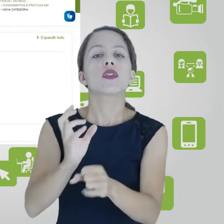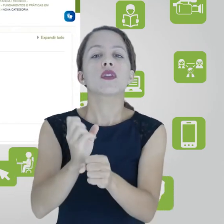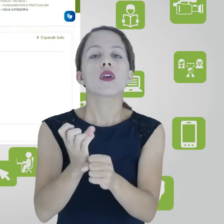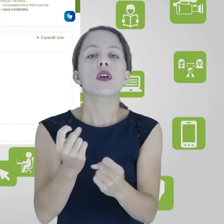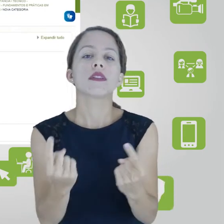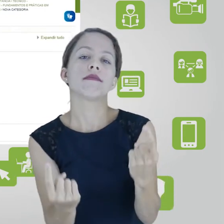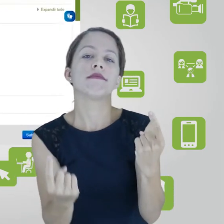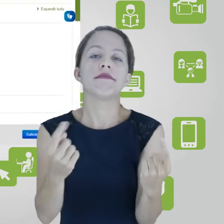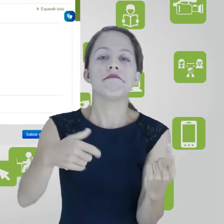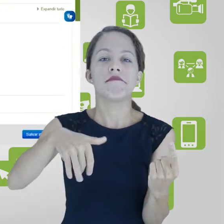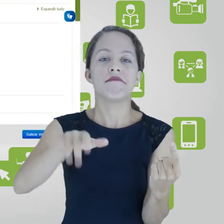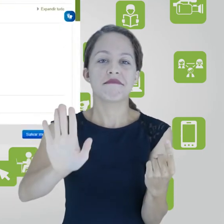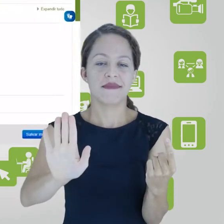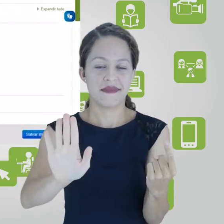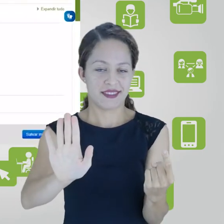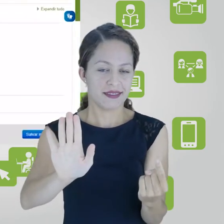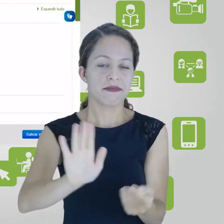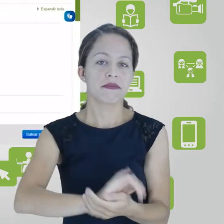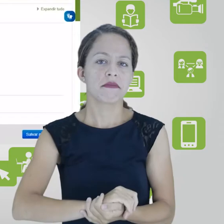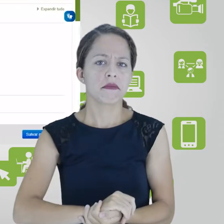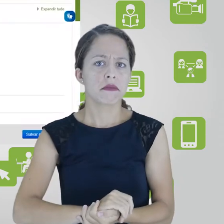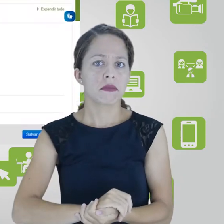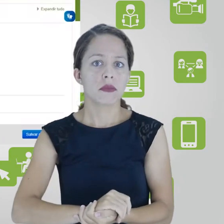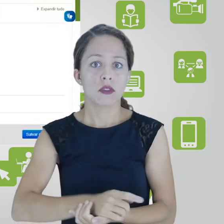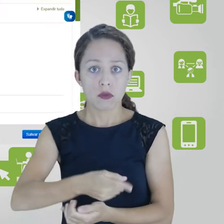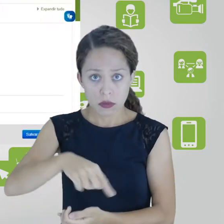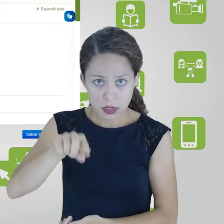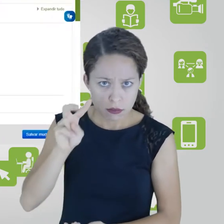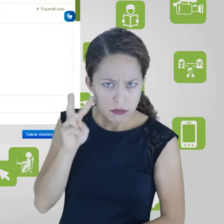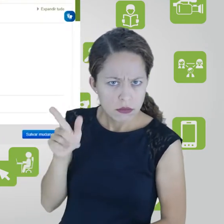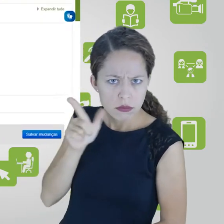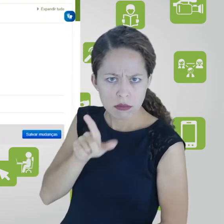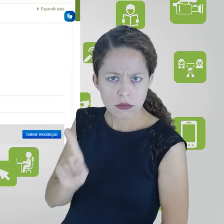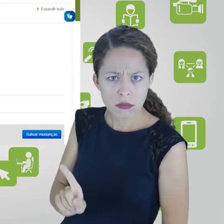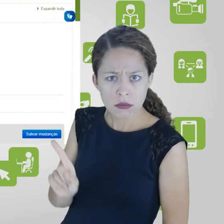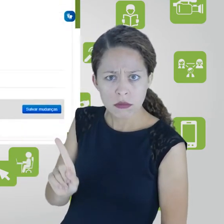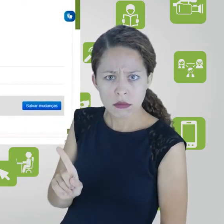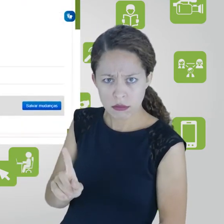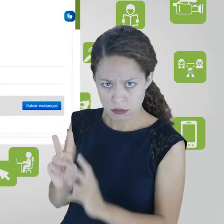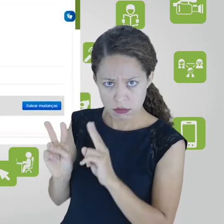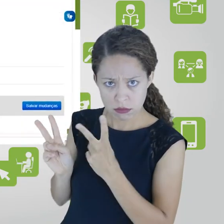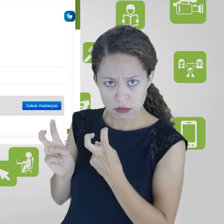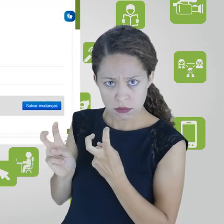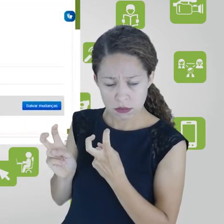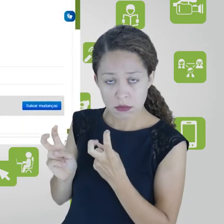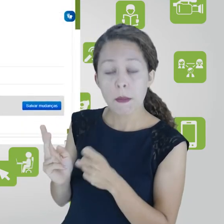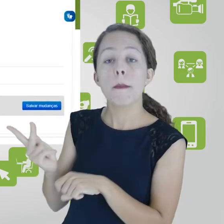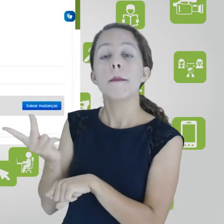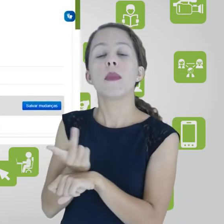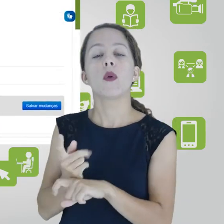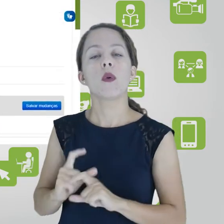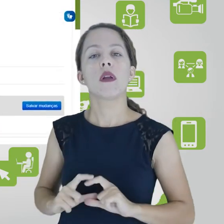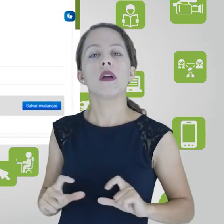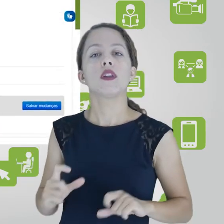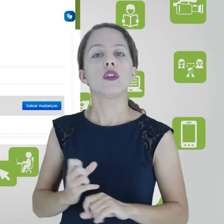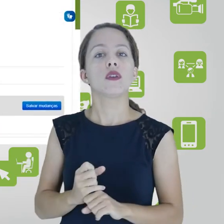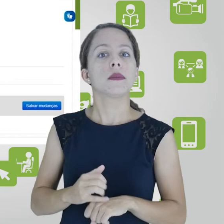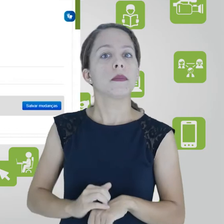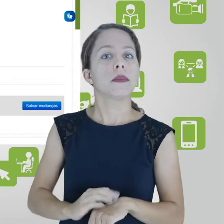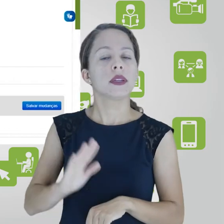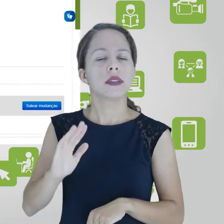Etapa B vai ser o quê? Maior nota. Então vamos lá, maior nota. Não sei se está aparecendo para vocês essas opções aqui,